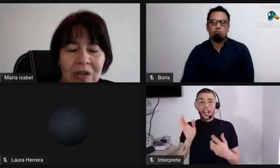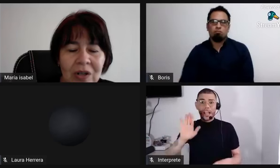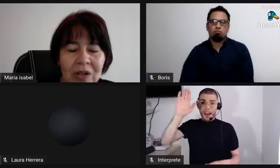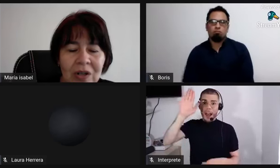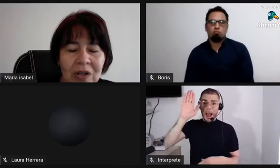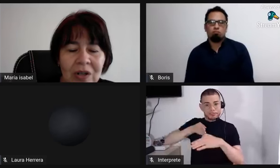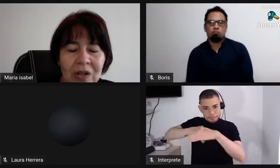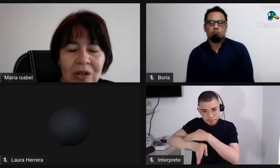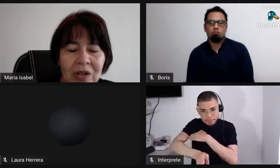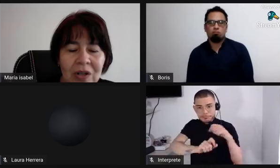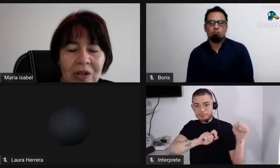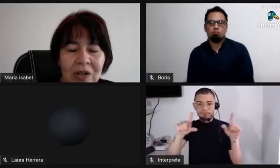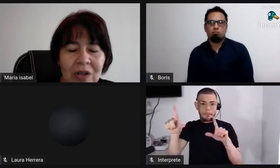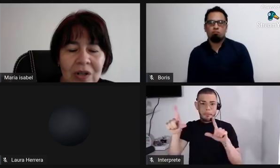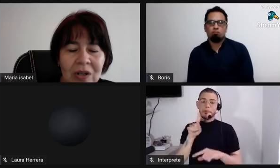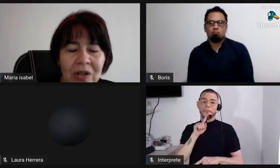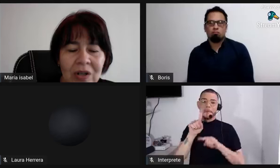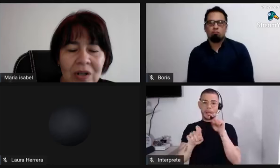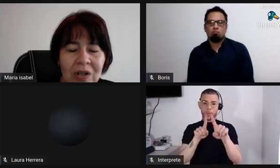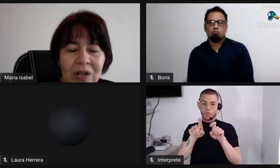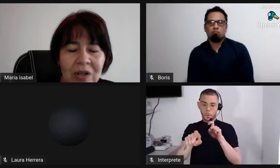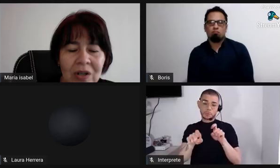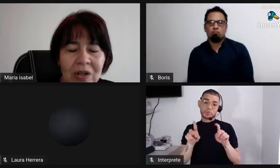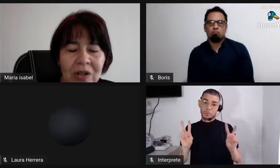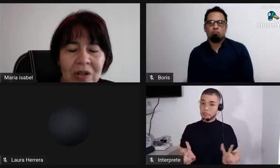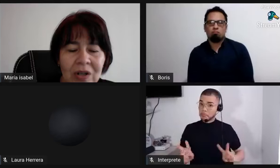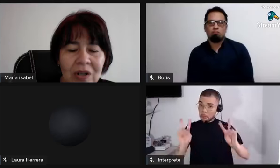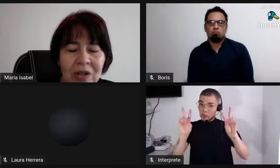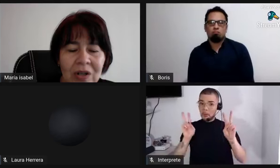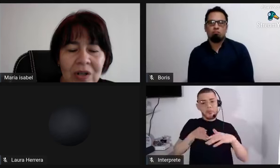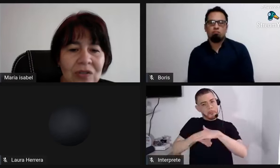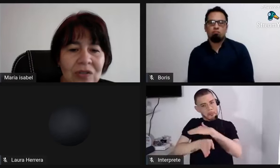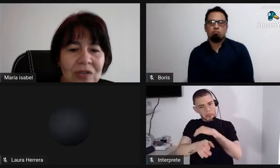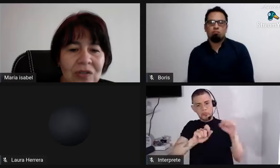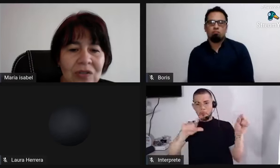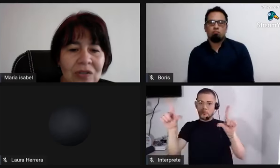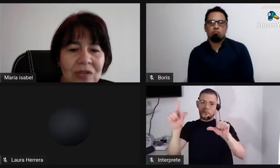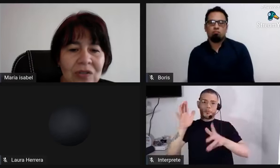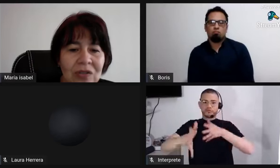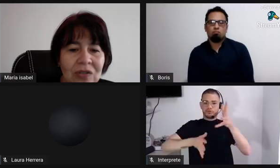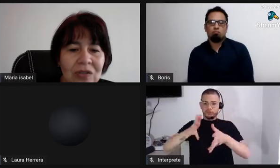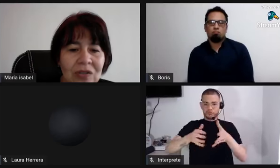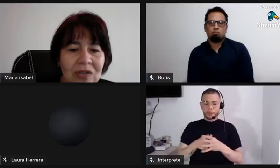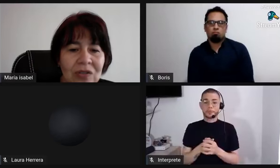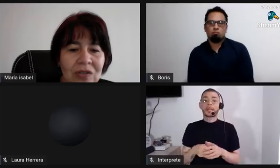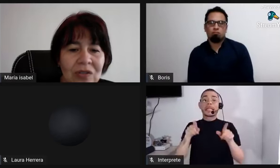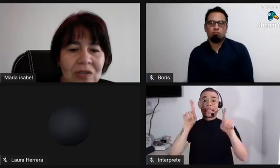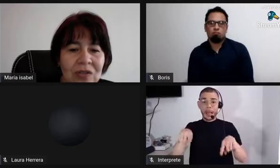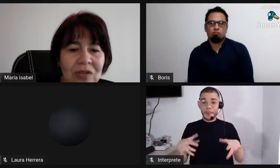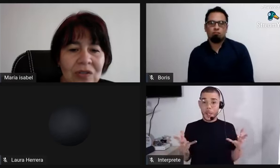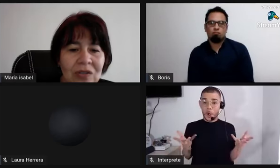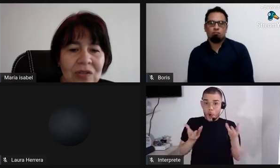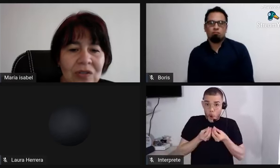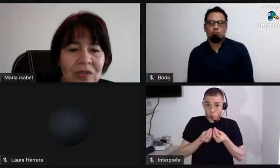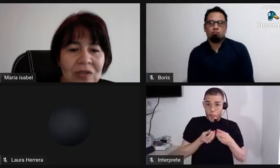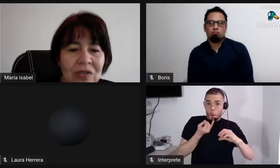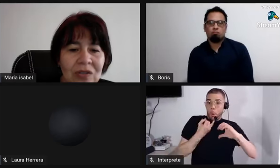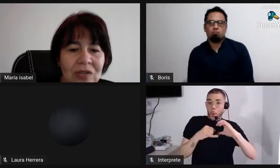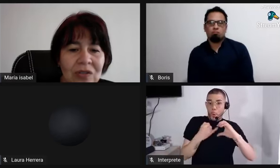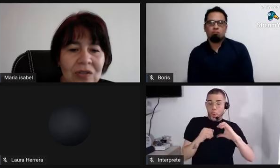un grupo de WhatsApp de la biblioteca. Los que quieran dejar también sus comentarios en Facebook, los invitamos a que nos